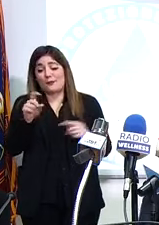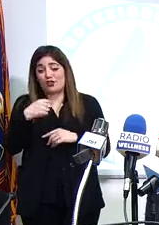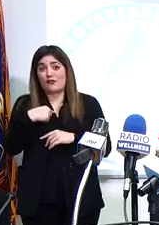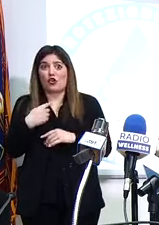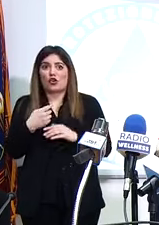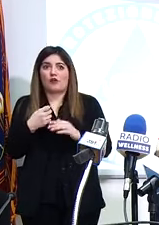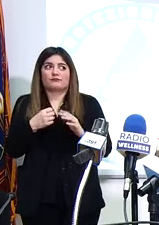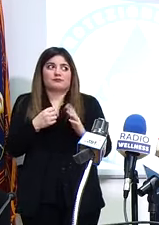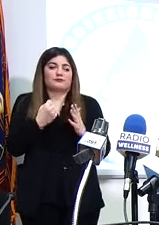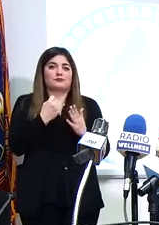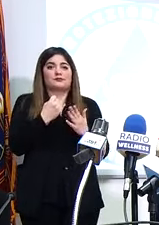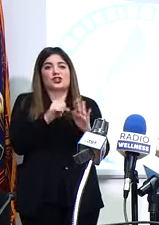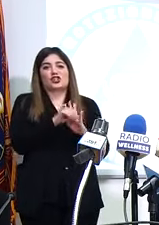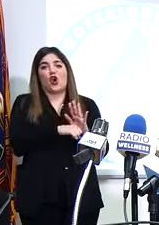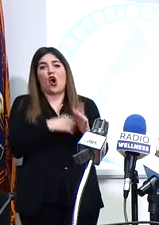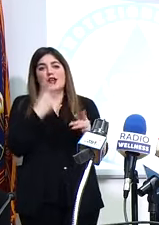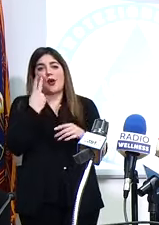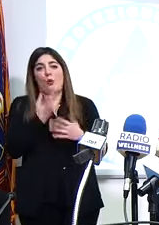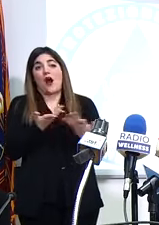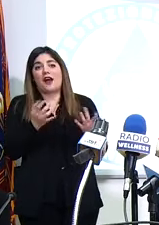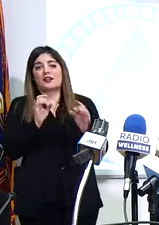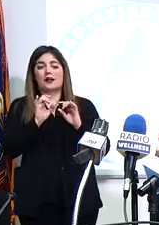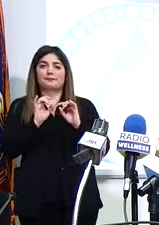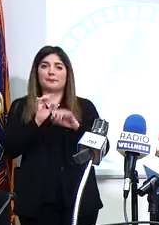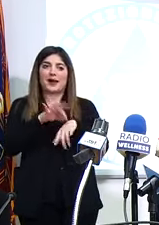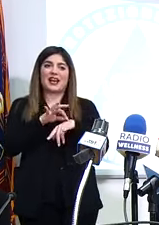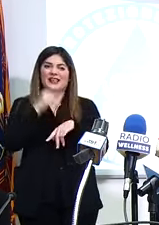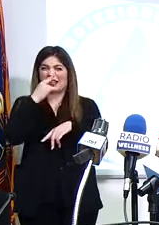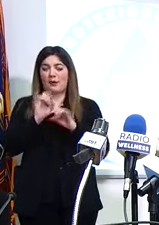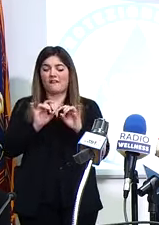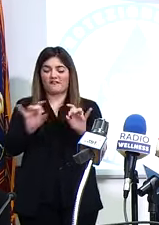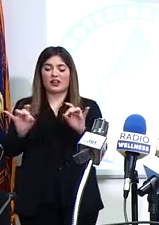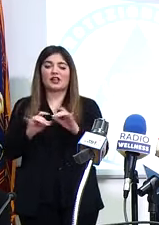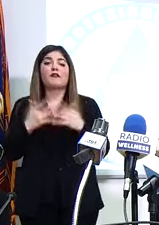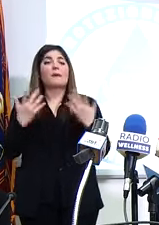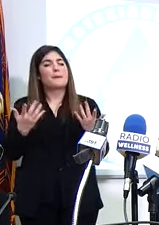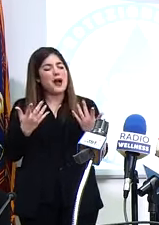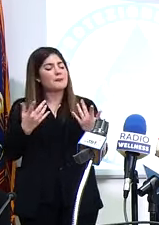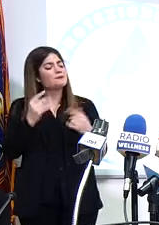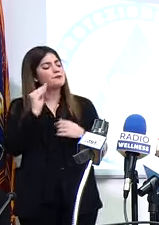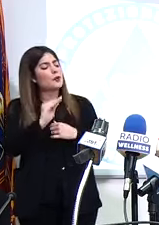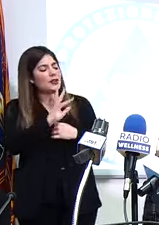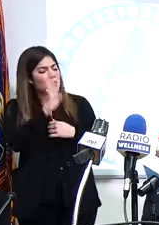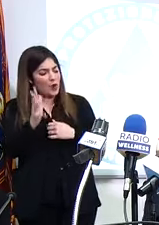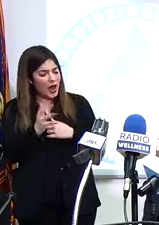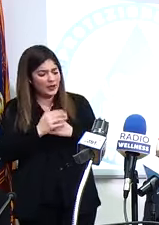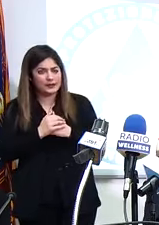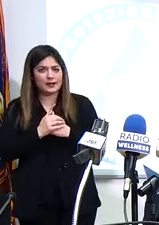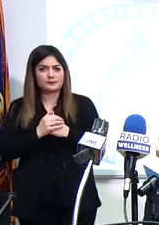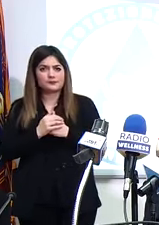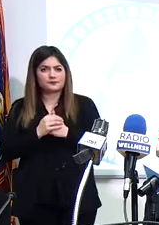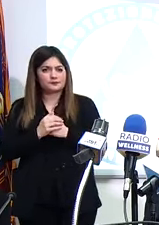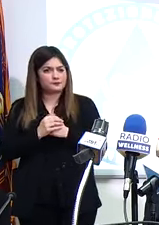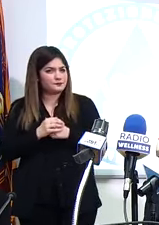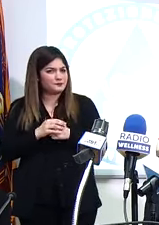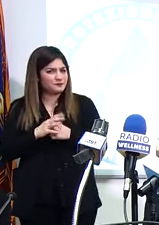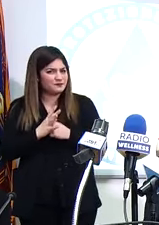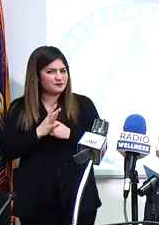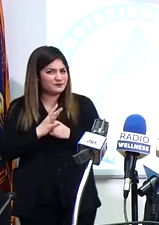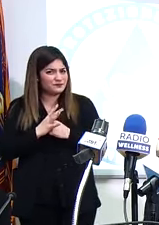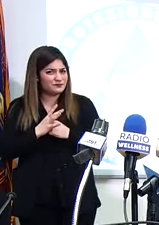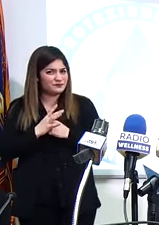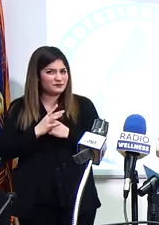Sì. Vabbè, le malattie infettive. Al di là di questo, io volevo chiedere, prima lei ha passato un attimo, nessuno si chiede cosa